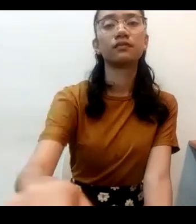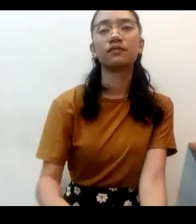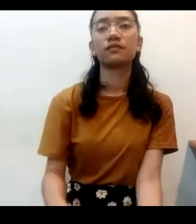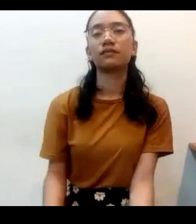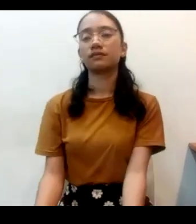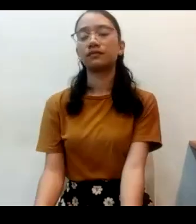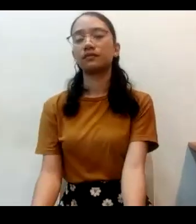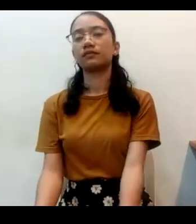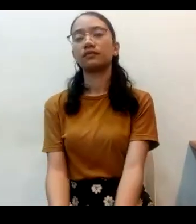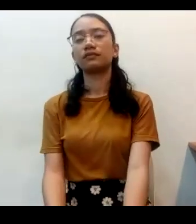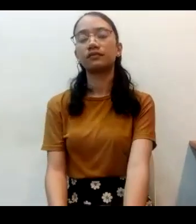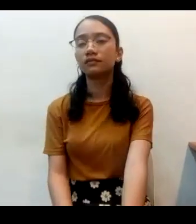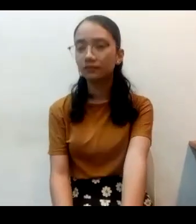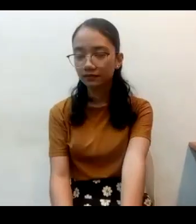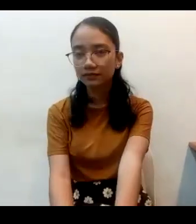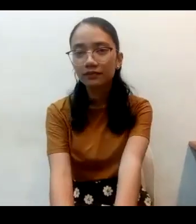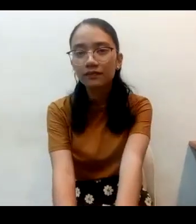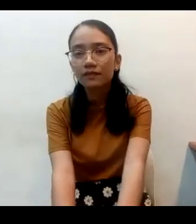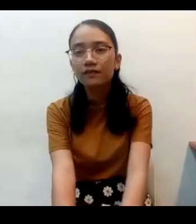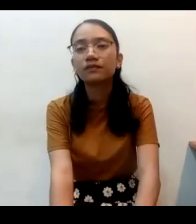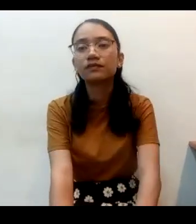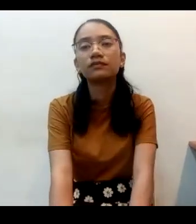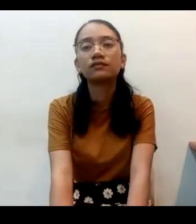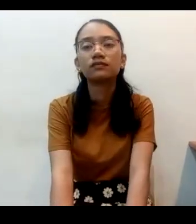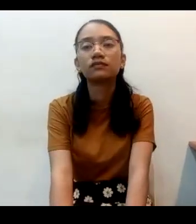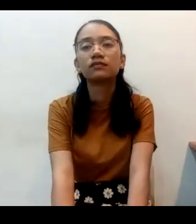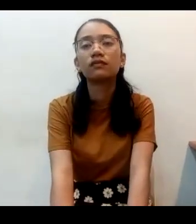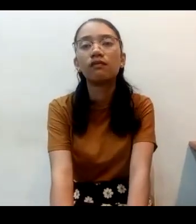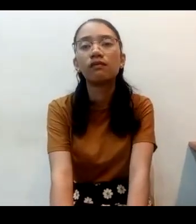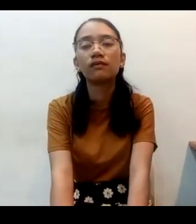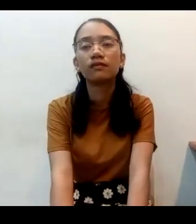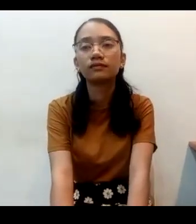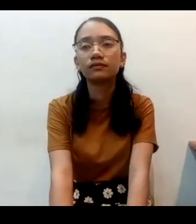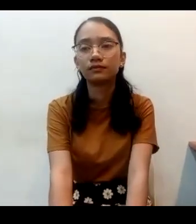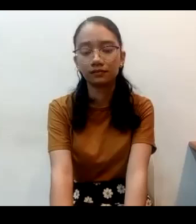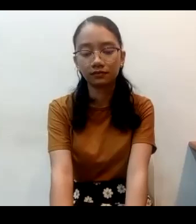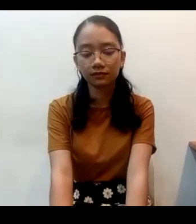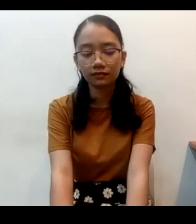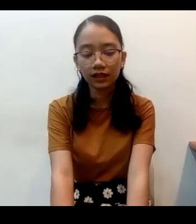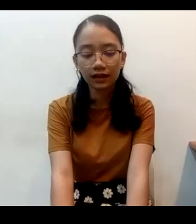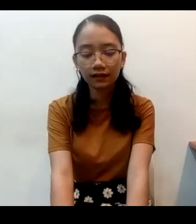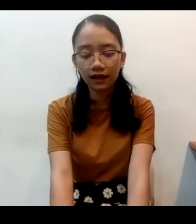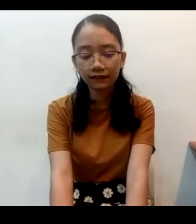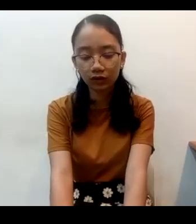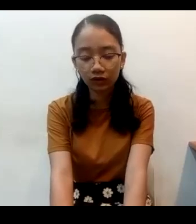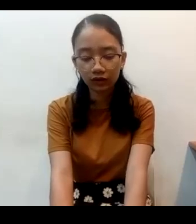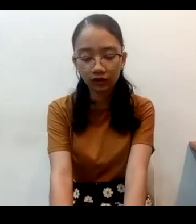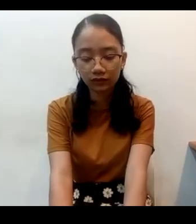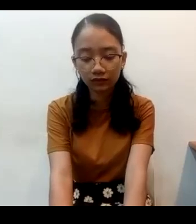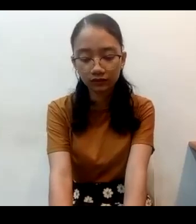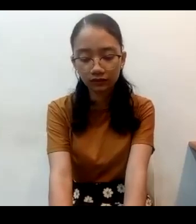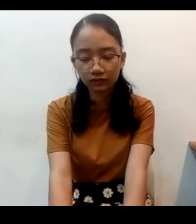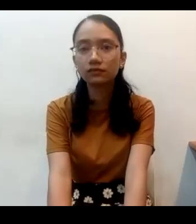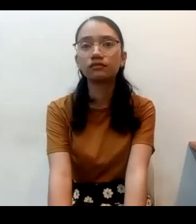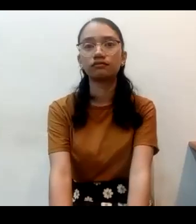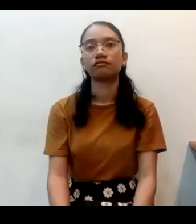sa talatang 18 po na pahiran ninyo ay lagyan ninyo ng pampapahid ang iyong mga mata upang ikaw ay makakita.